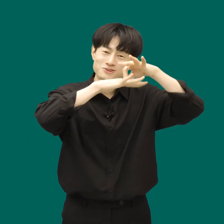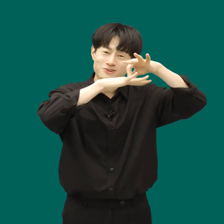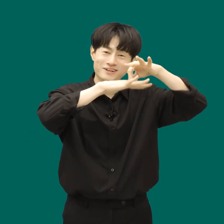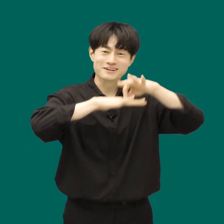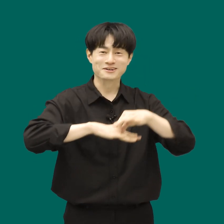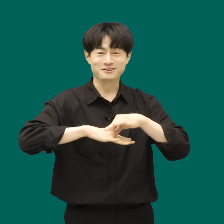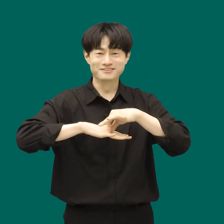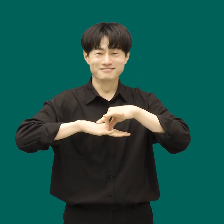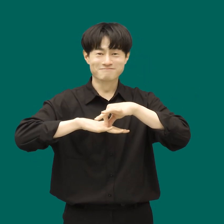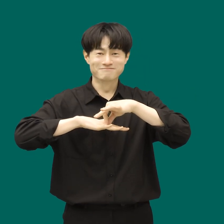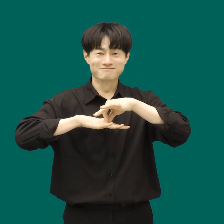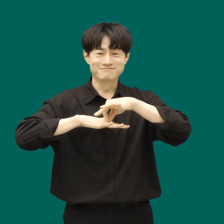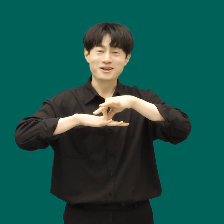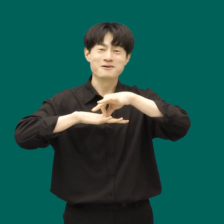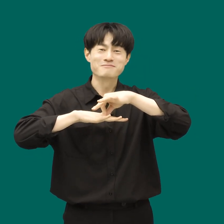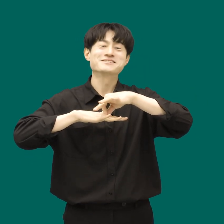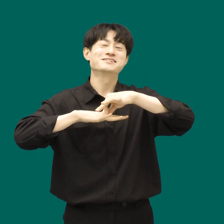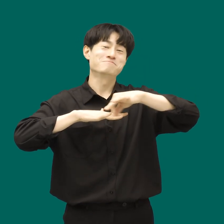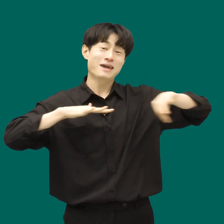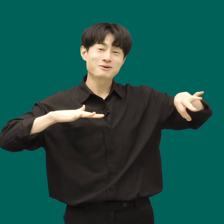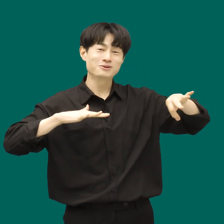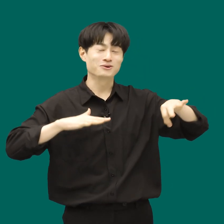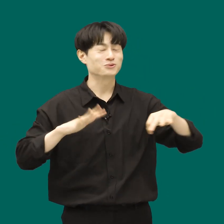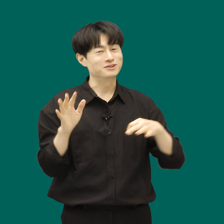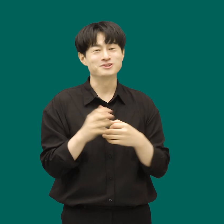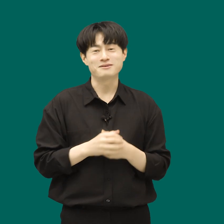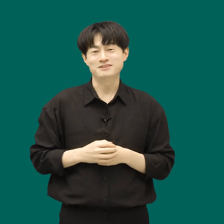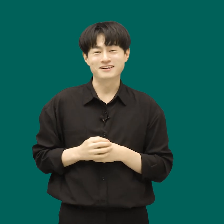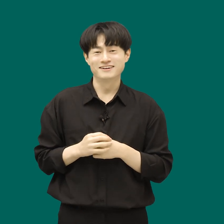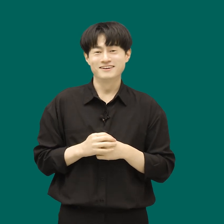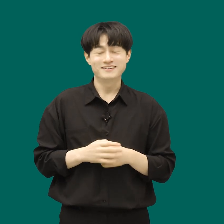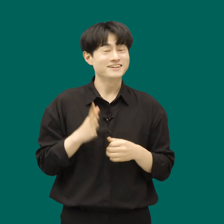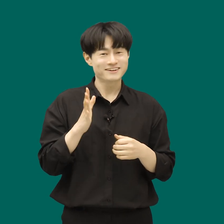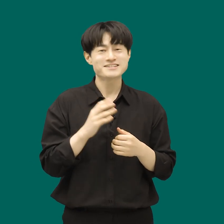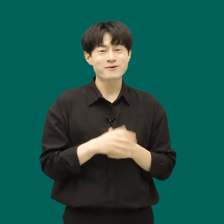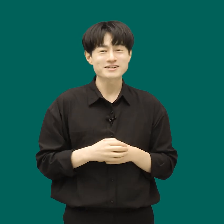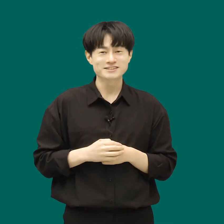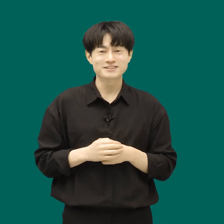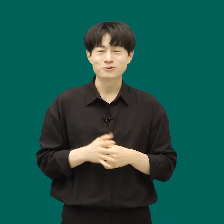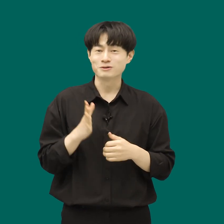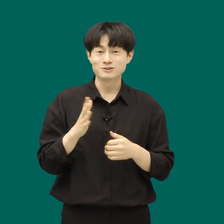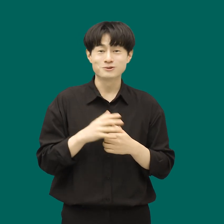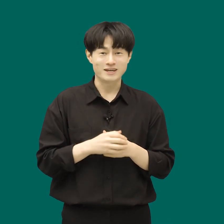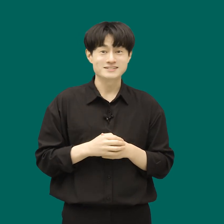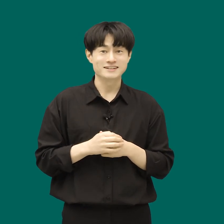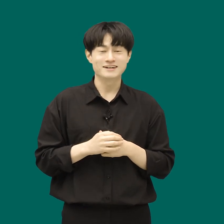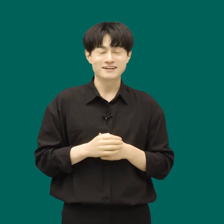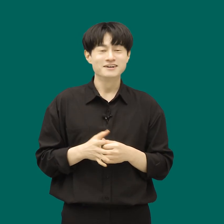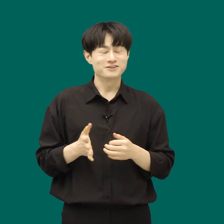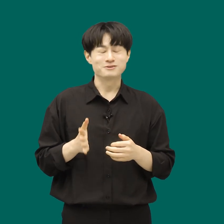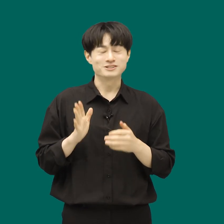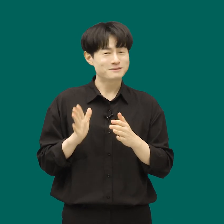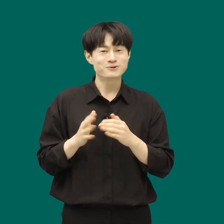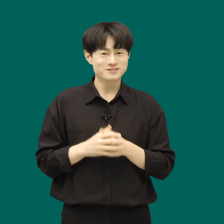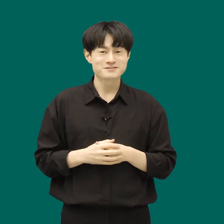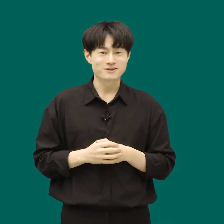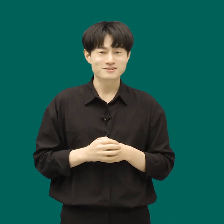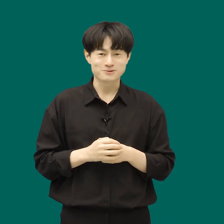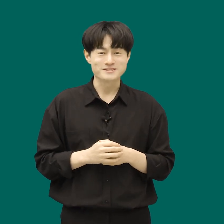어떻게 할까요? 네, 반지를 빼면요 또 이혼이 됩니다. 네, 이렇게 사용하시는 농인분들도 계시니까 여러분들 참고하셨으면